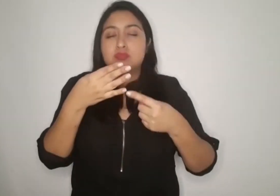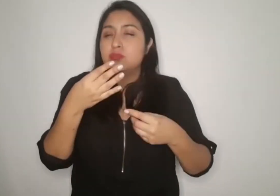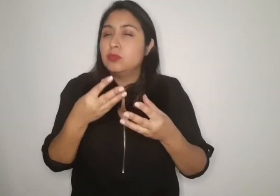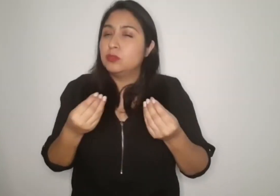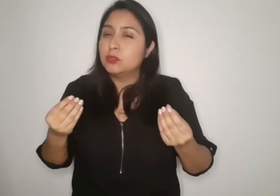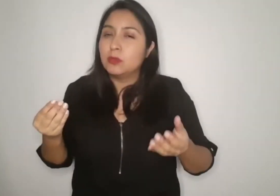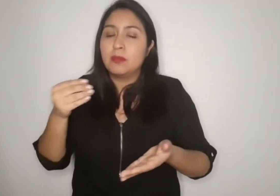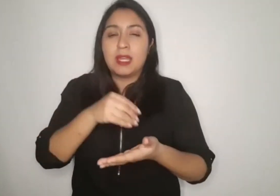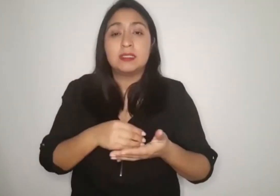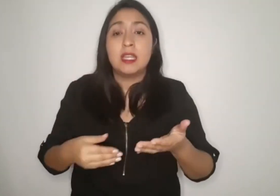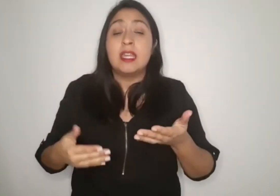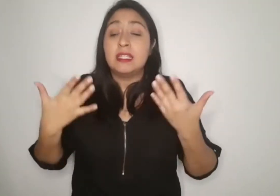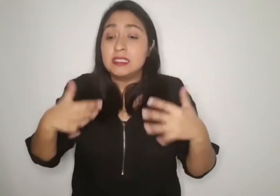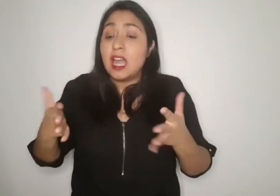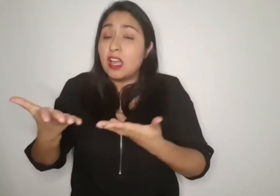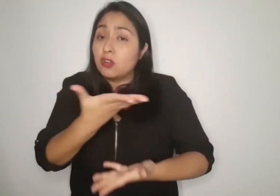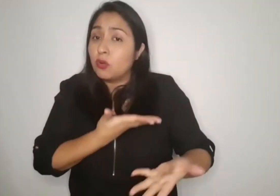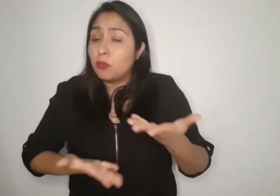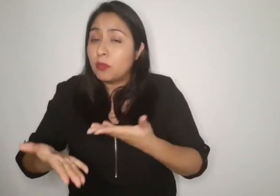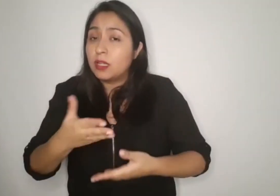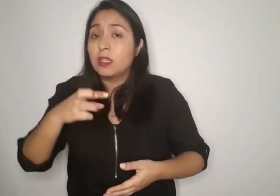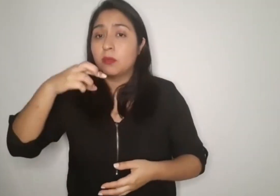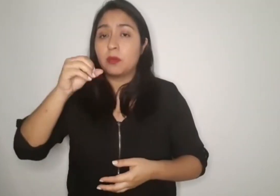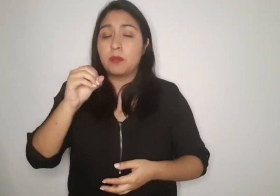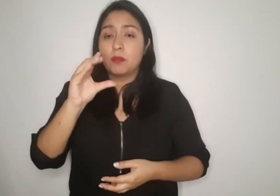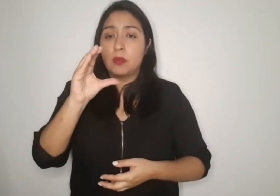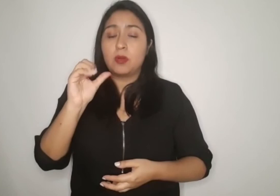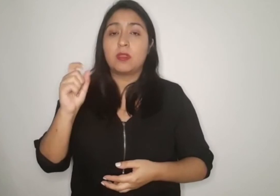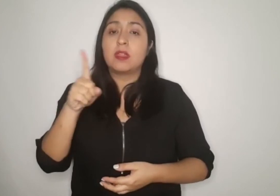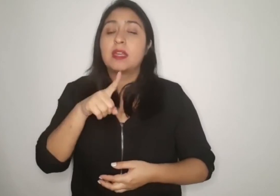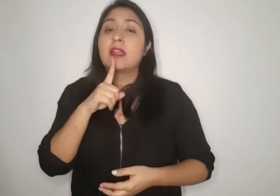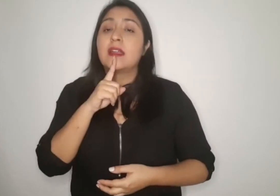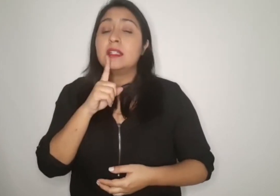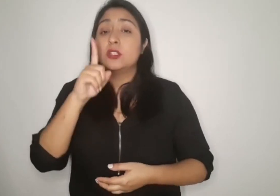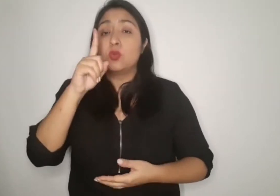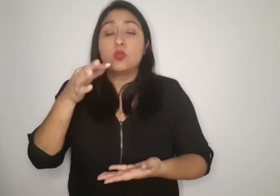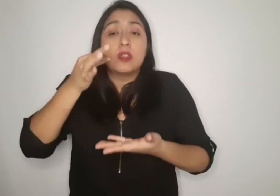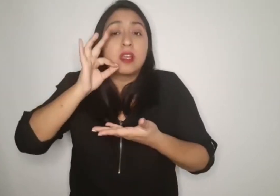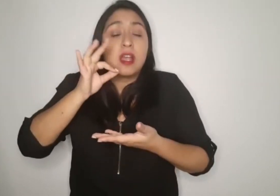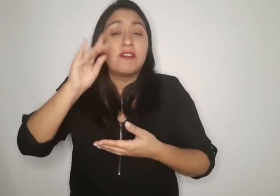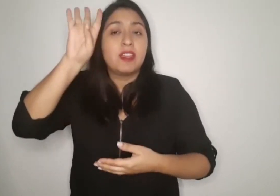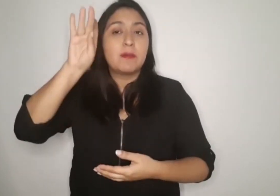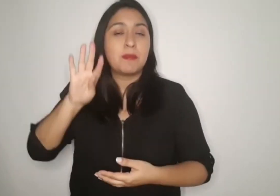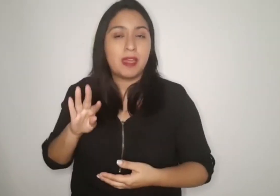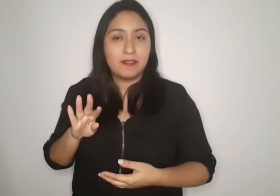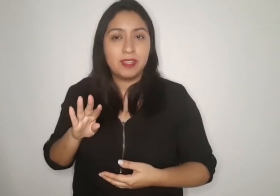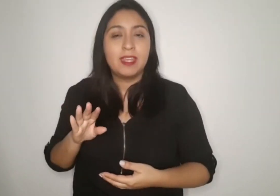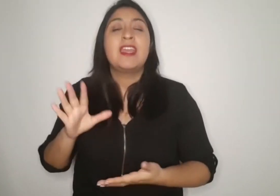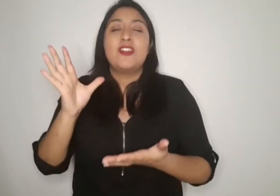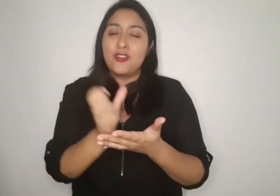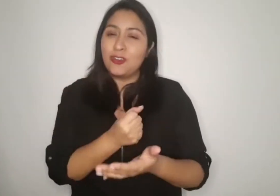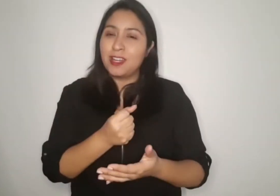más, compartimos el podcast Un Café en el Mavi y lo conseguimos.